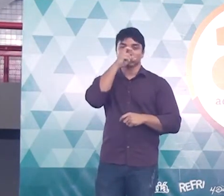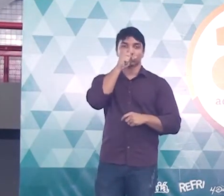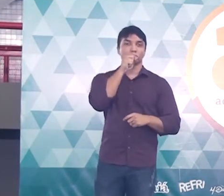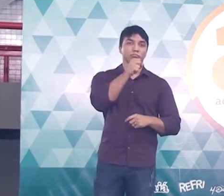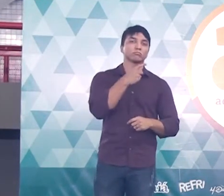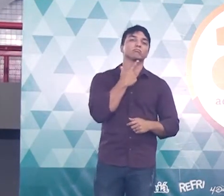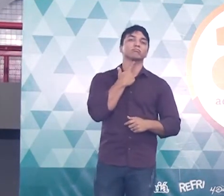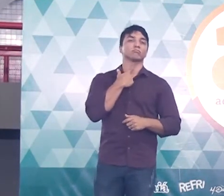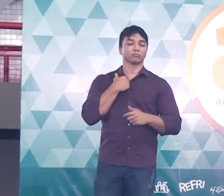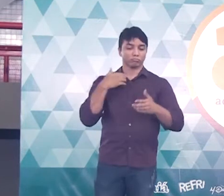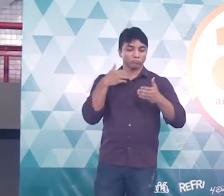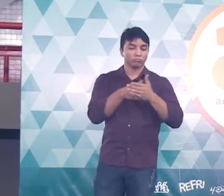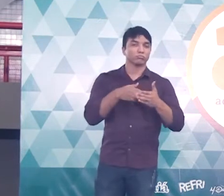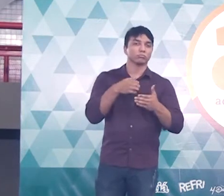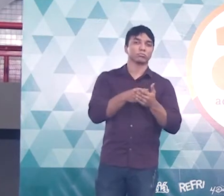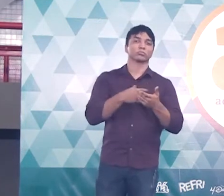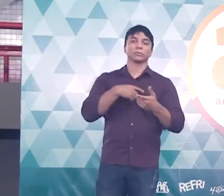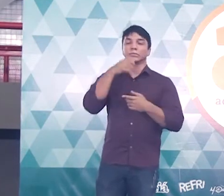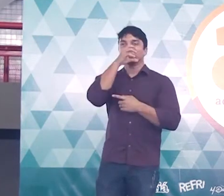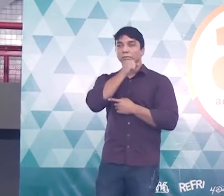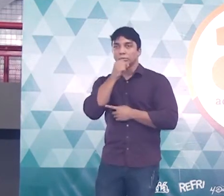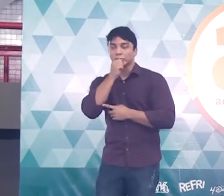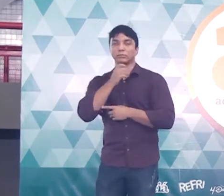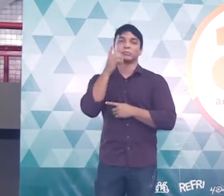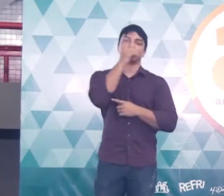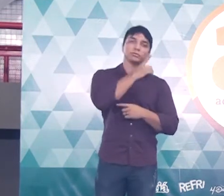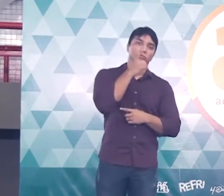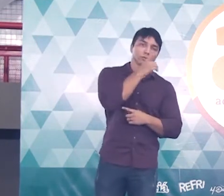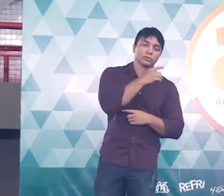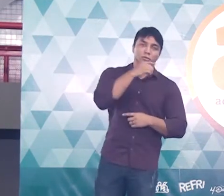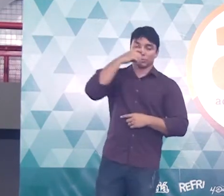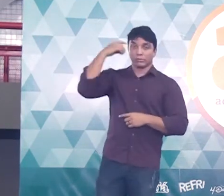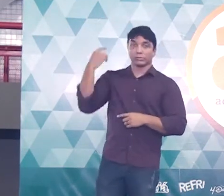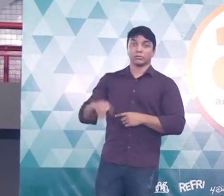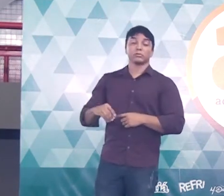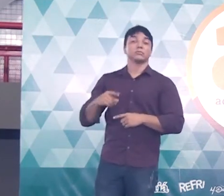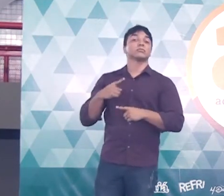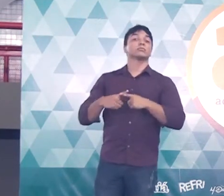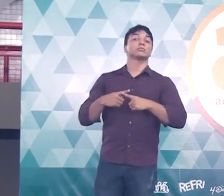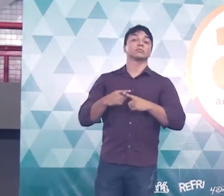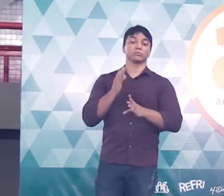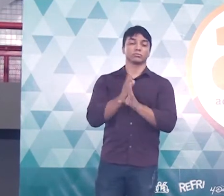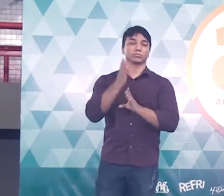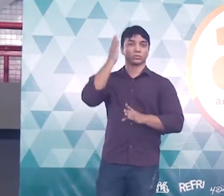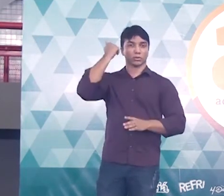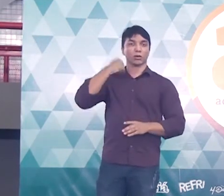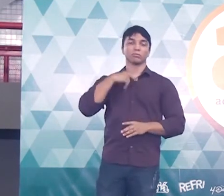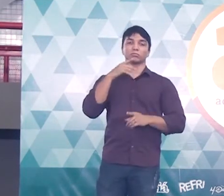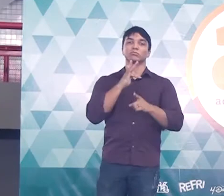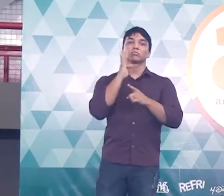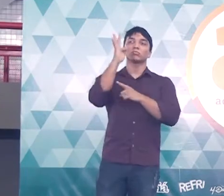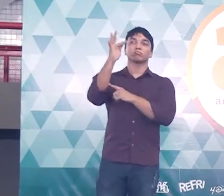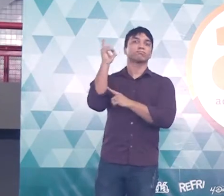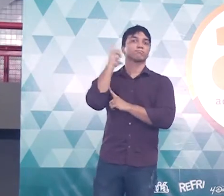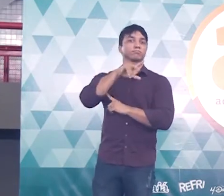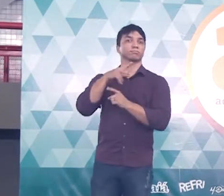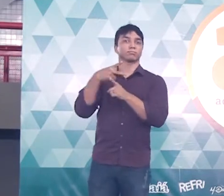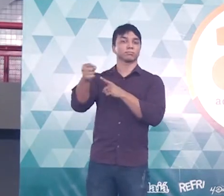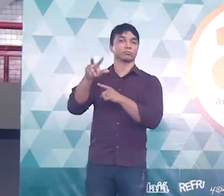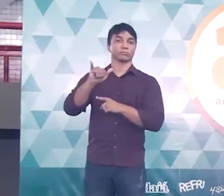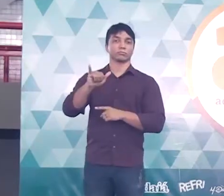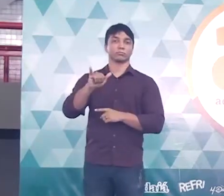nós viemos aqui nos sábados, no domingo, sabendo que a gente vai ganhar com isso. E